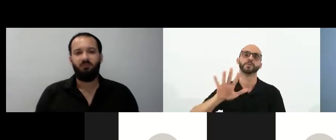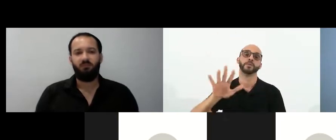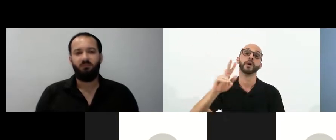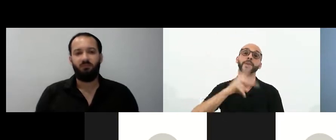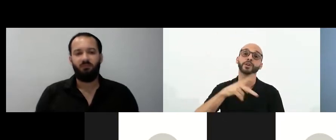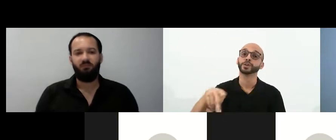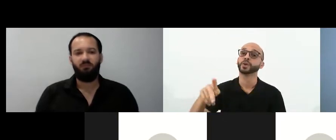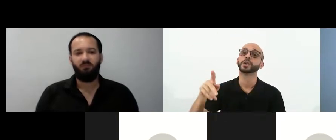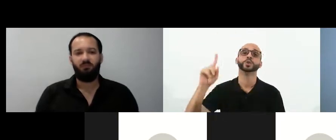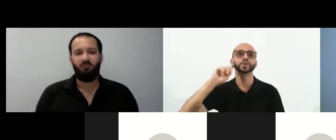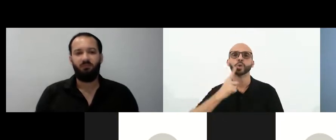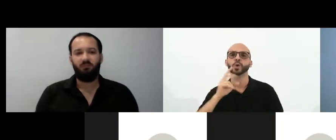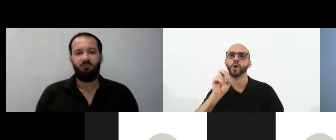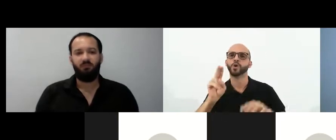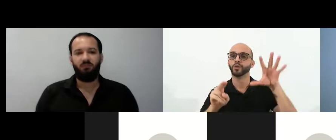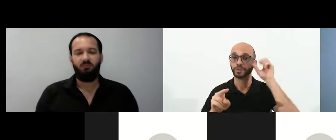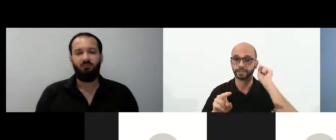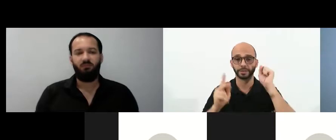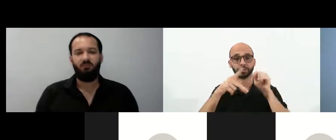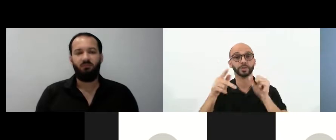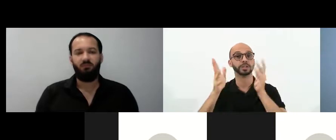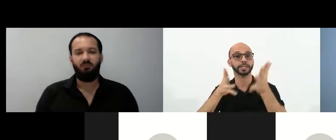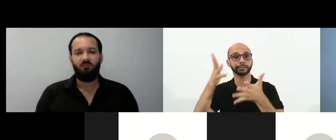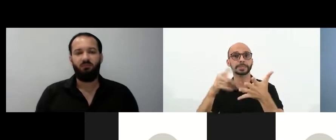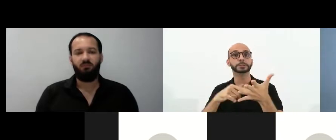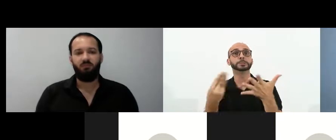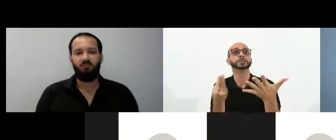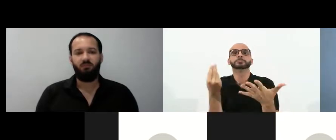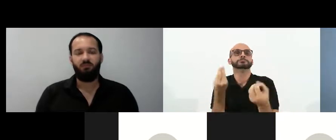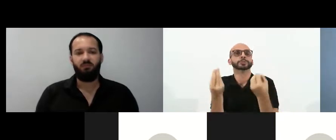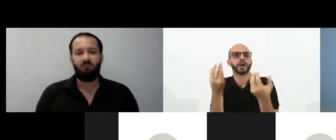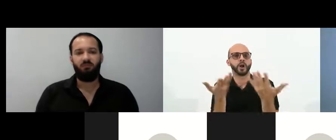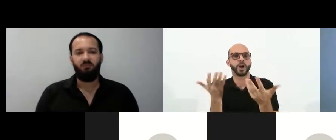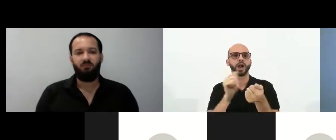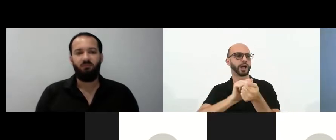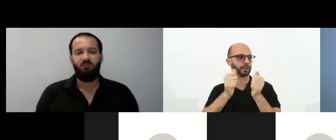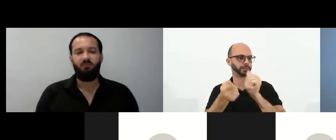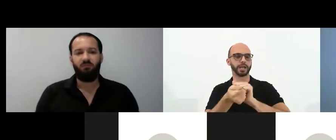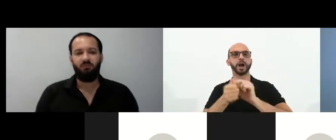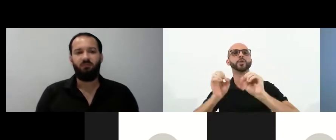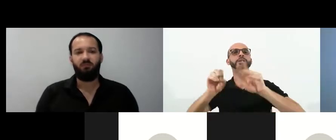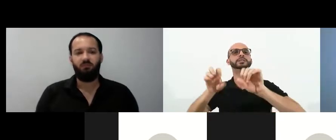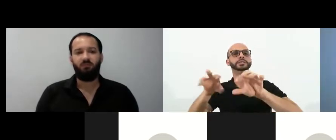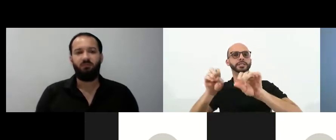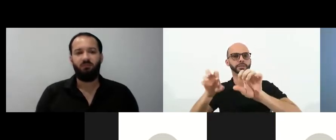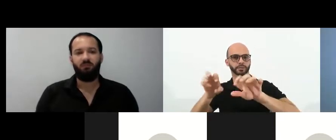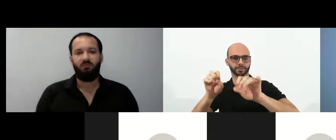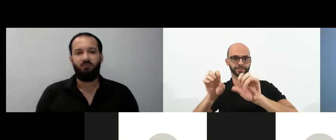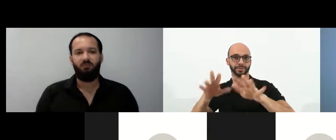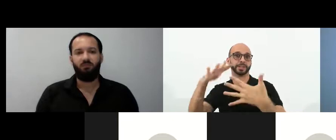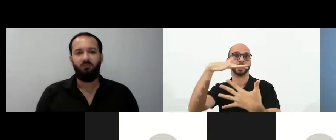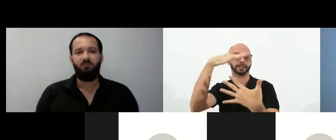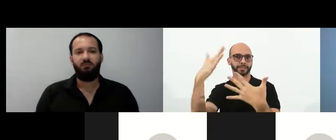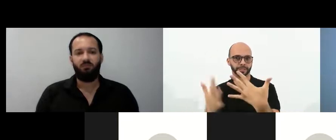disso. Aqui no Brasil, como que os professores surdos e também os professores ouvintes de língua brasileira de sinais, como que eles se